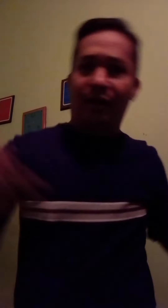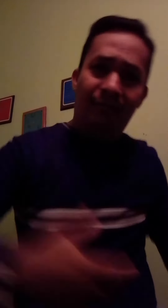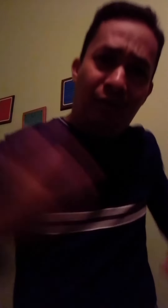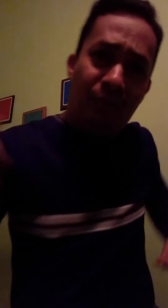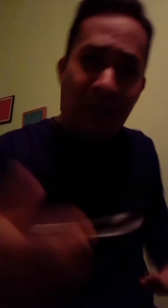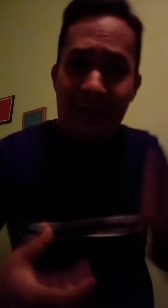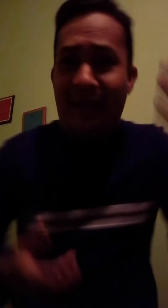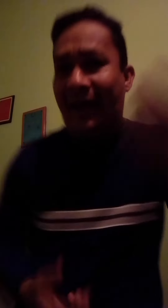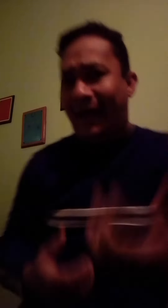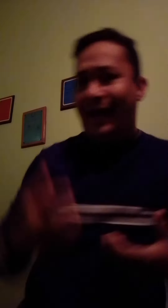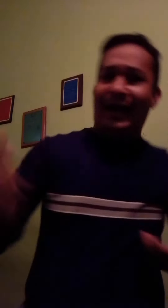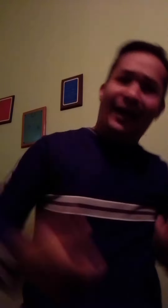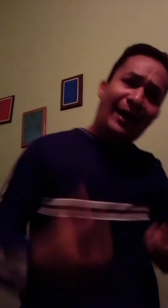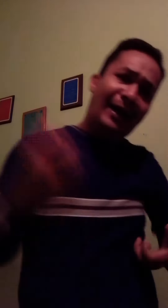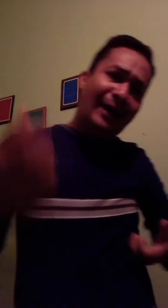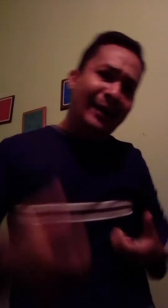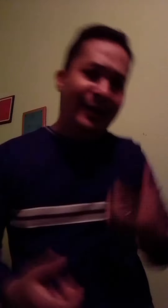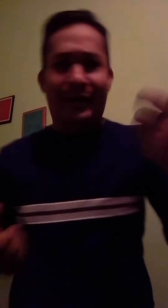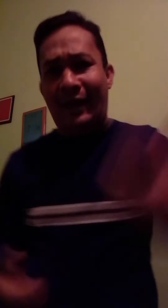mi vida.